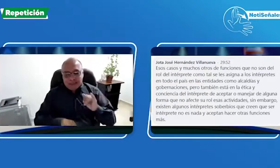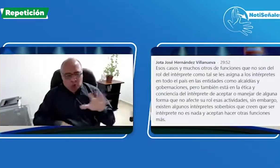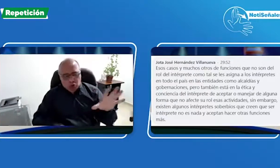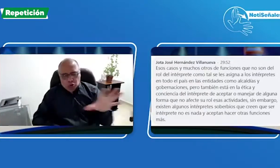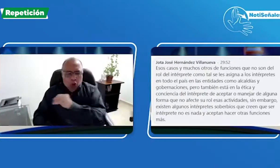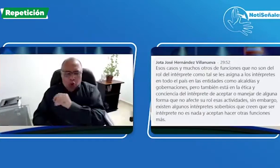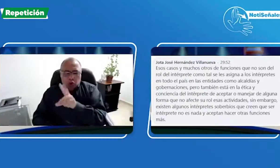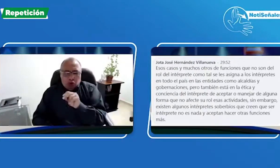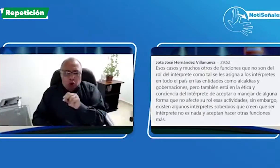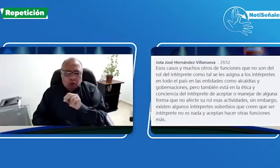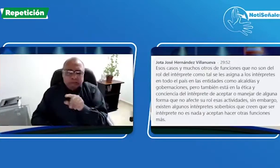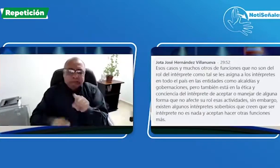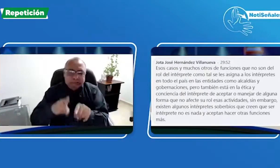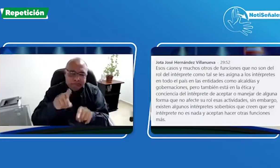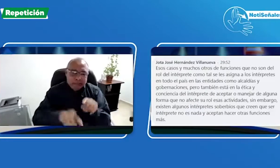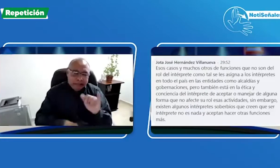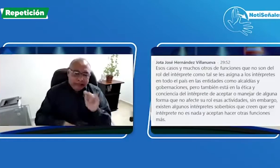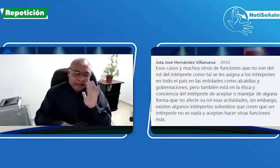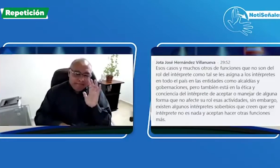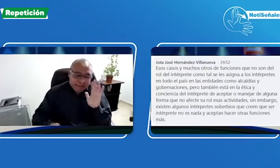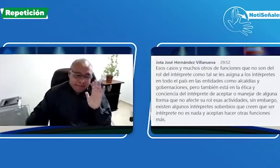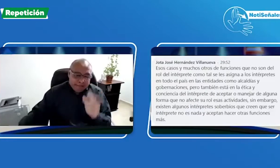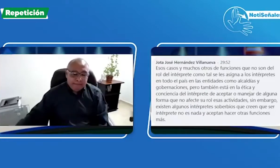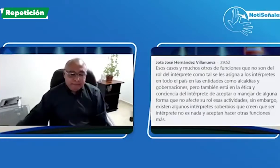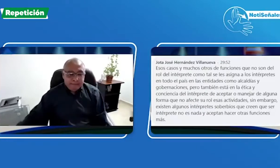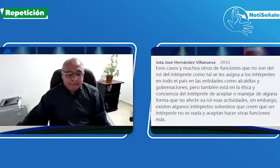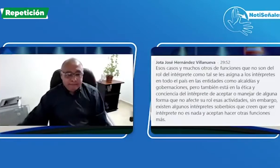Generar Ese Protagonismo O Quieren Que Los